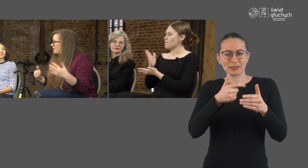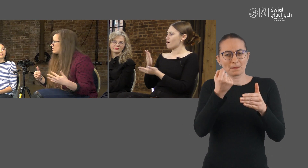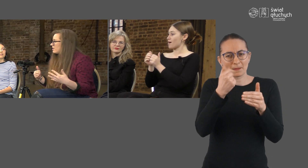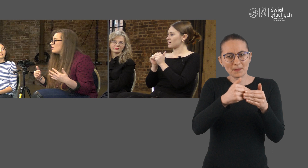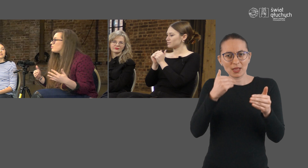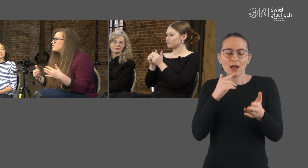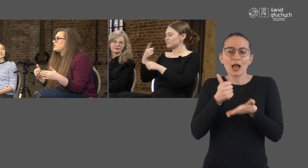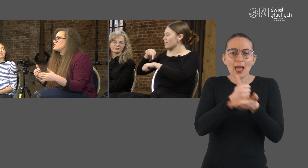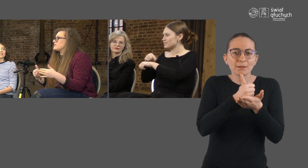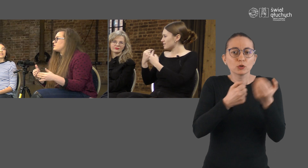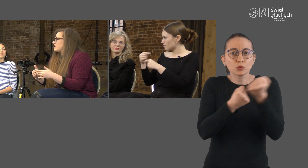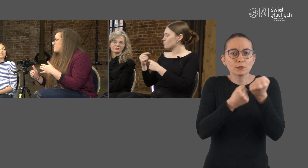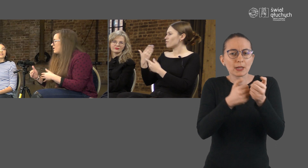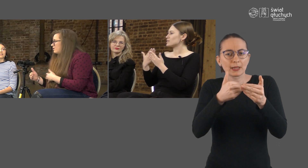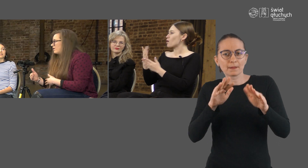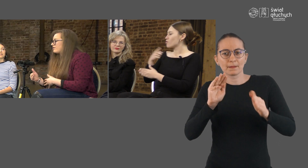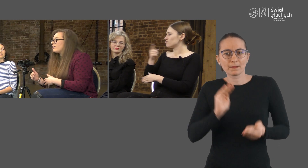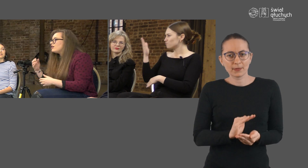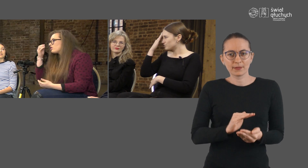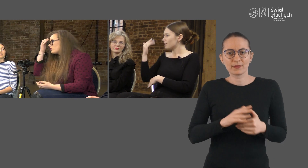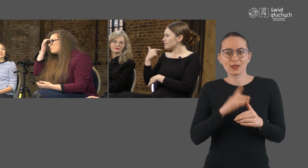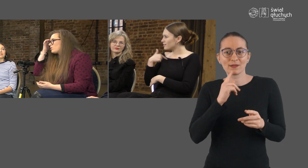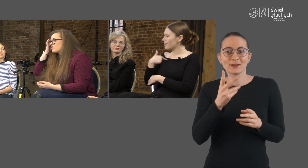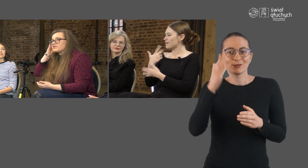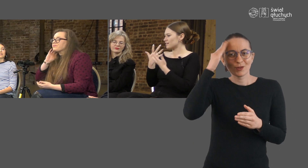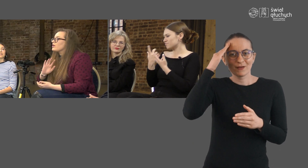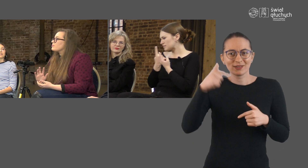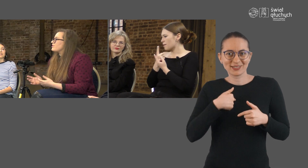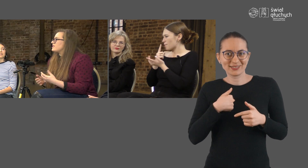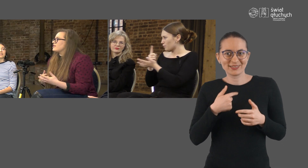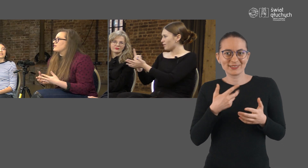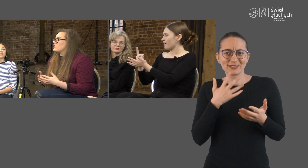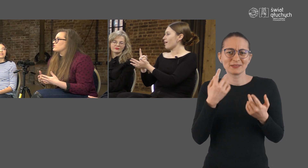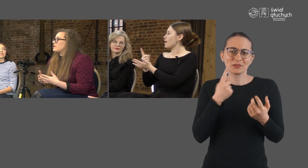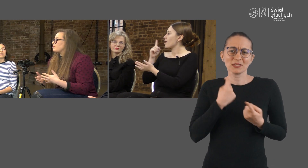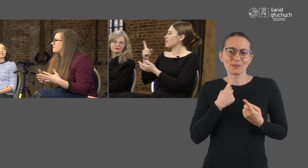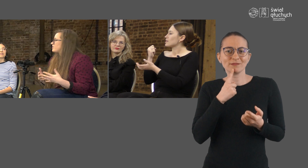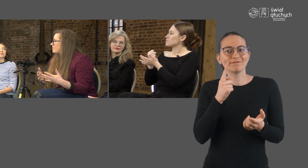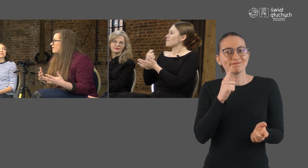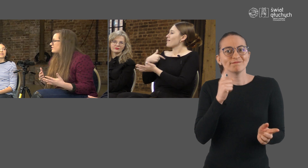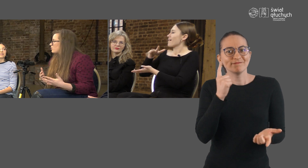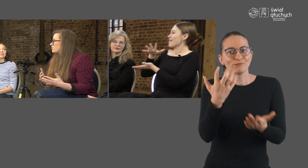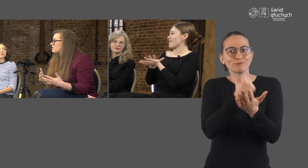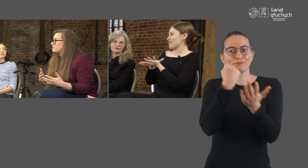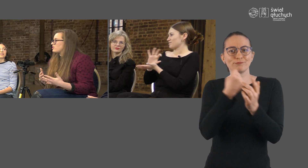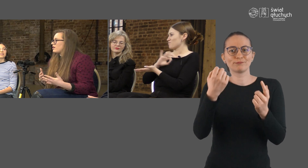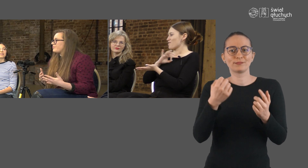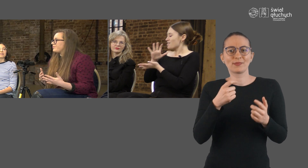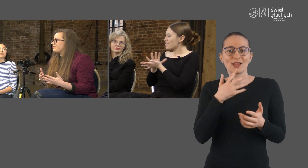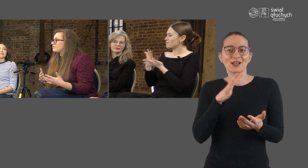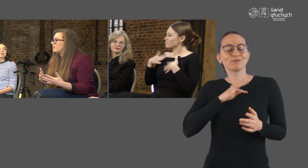w zajęciach, bo widzieli, że sobie sama daję radę. Tylko to było też kwestia tego, że ja mam taki typ charakteru też,